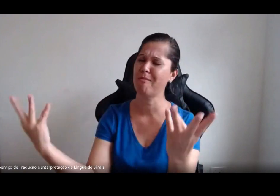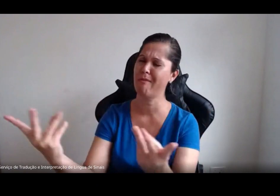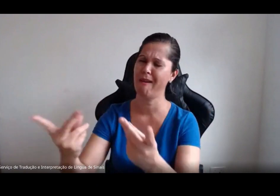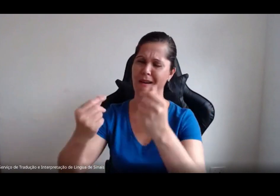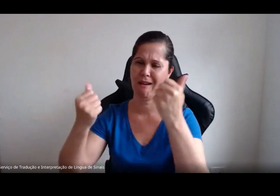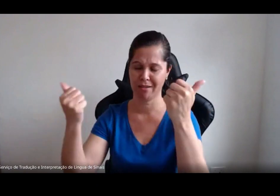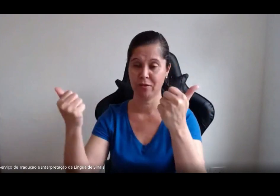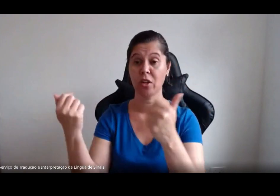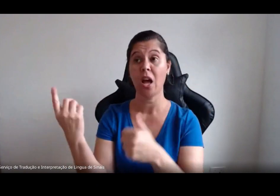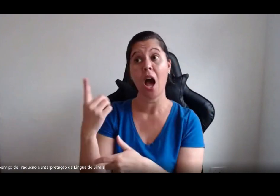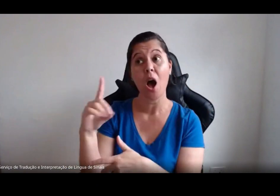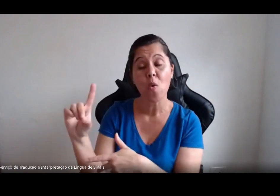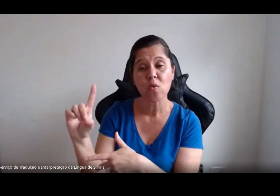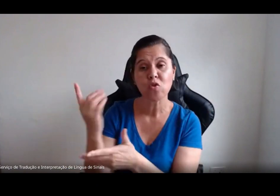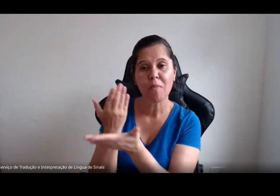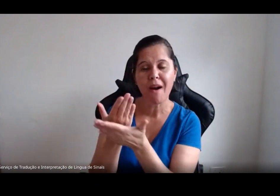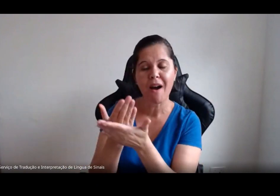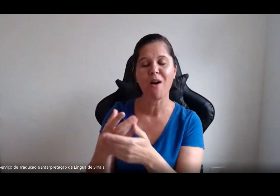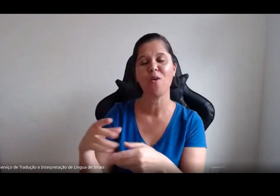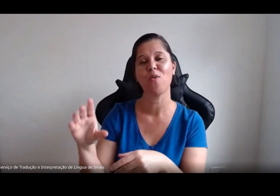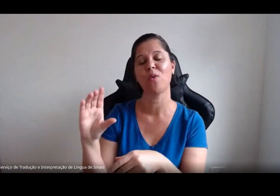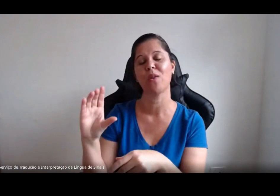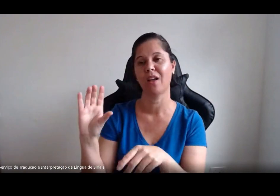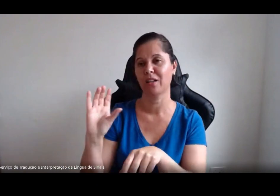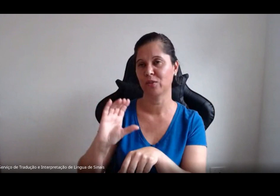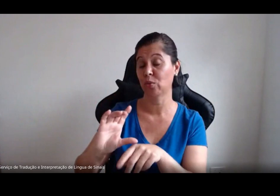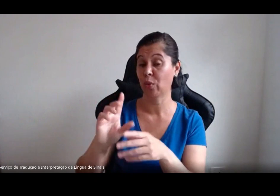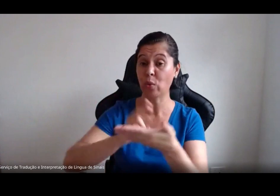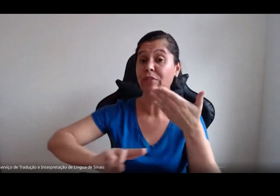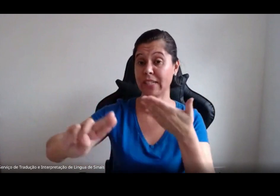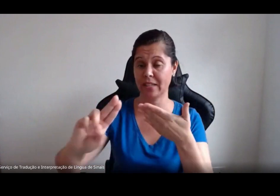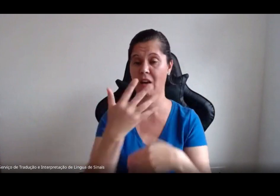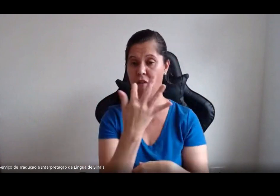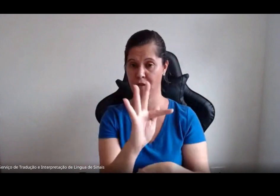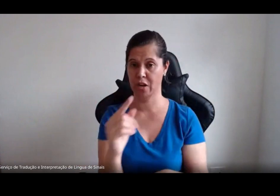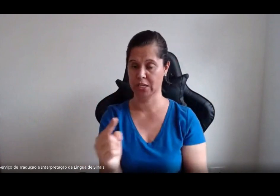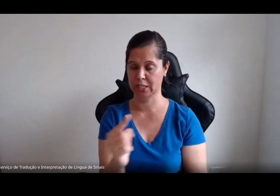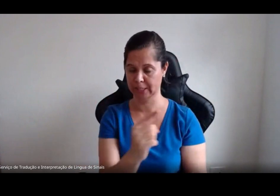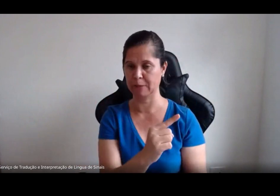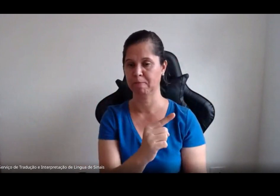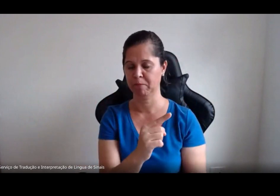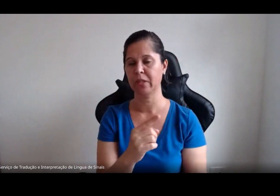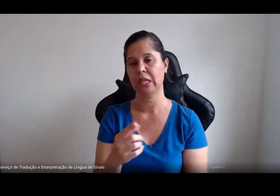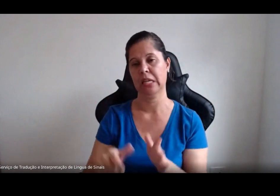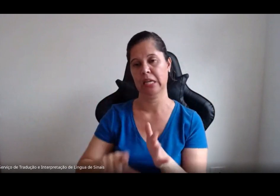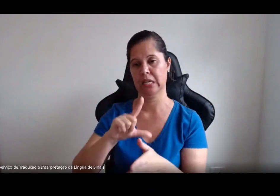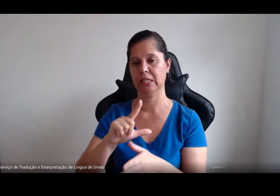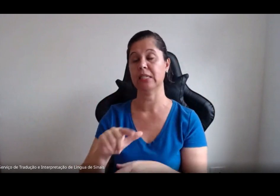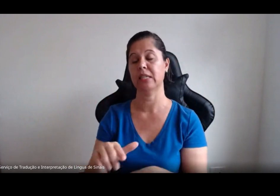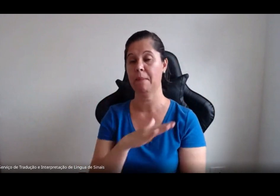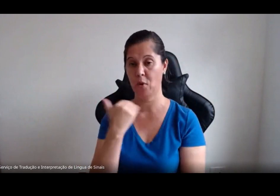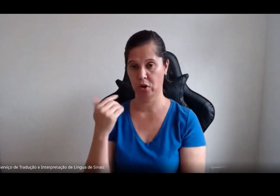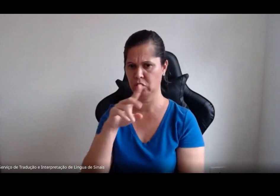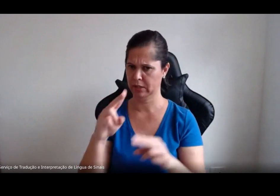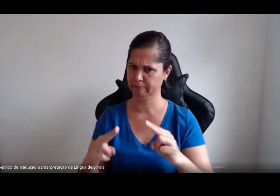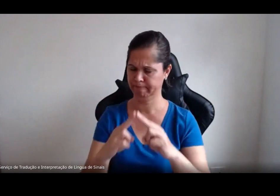faz parte da sua última aula no Collège de France, pouco antes da sua morte. Então, ele o intitulou